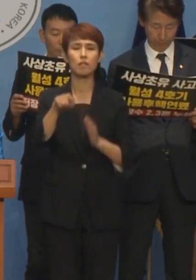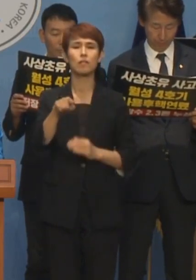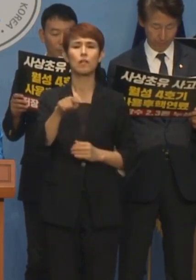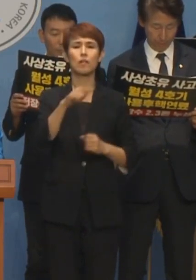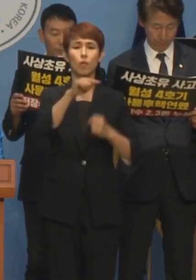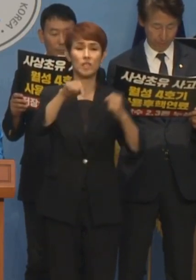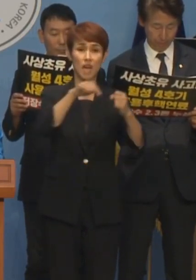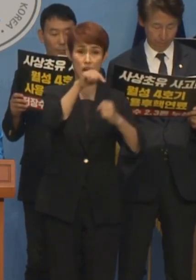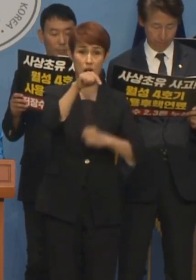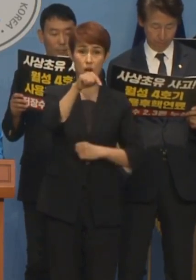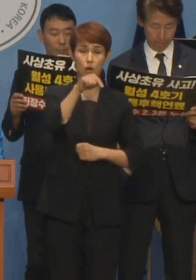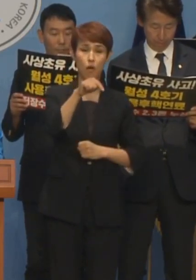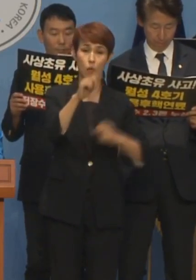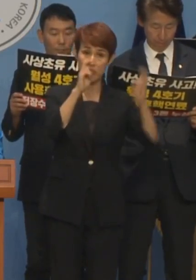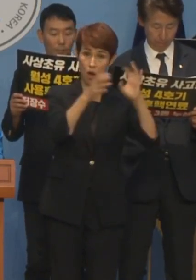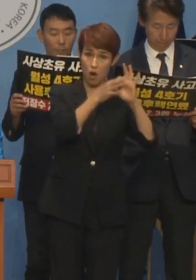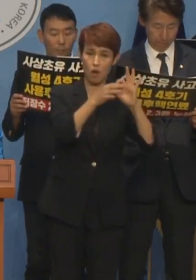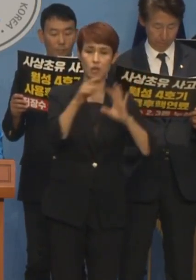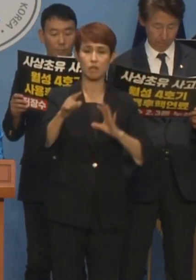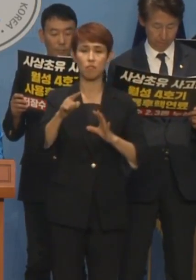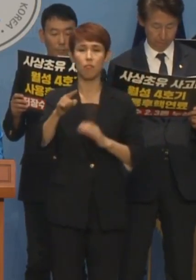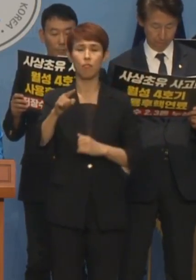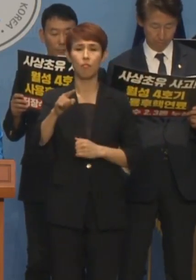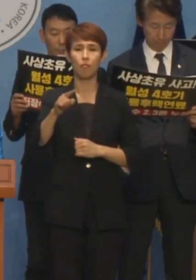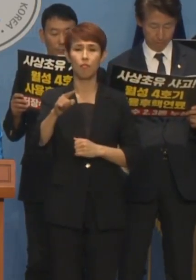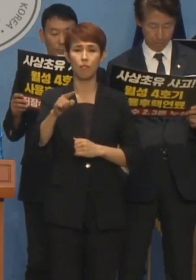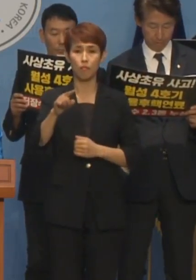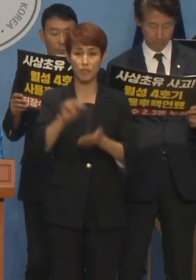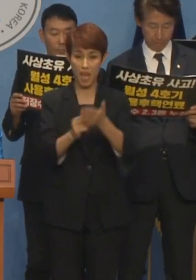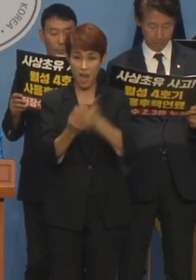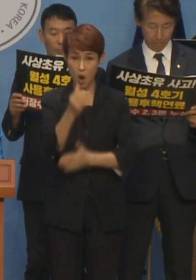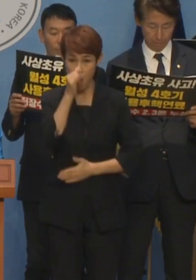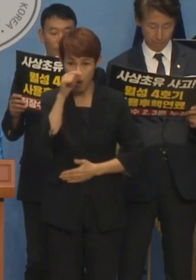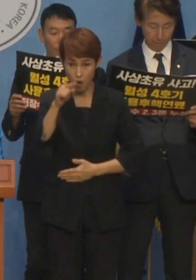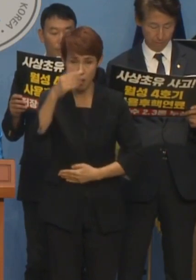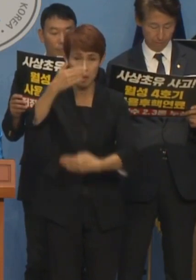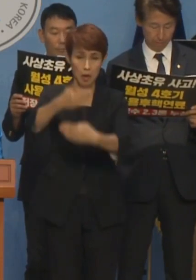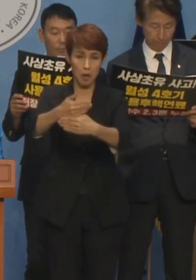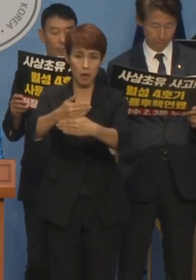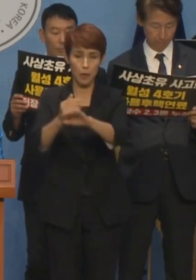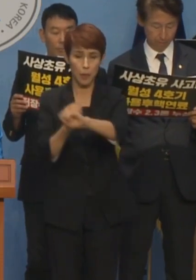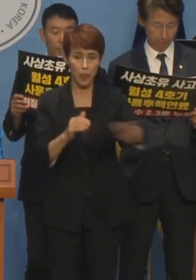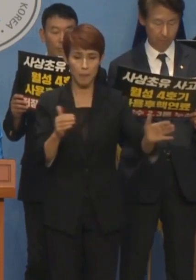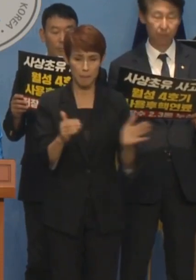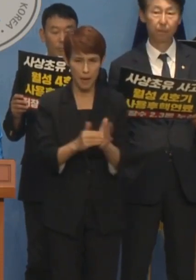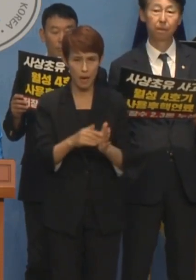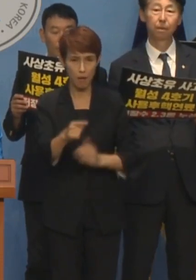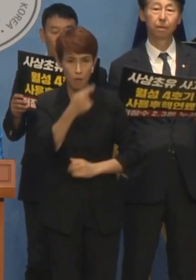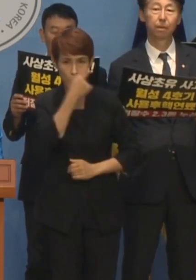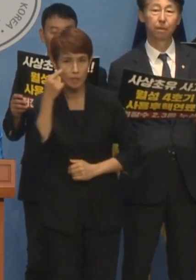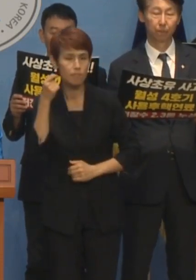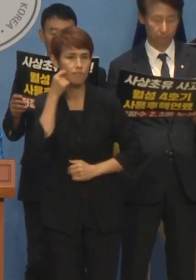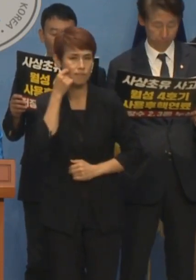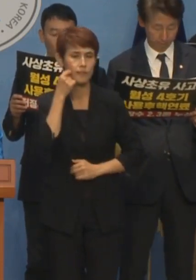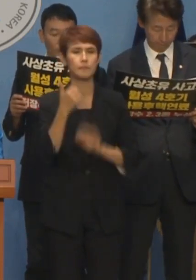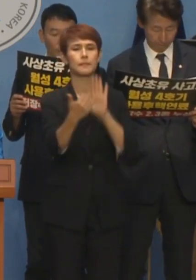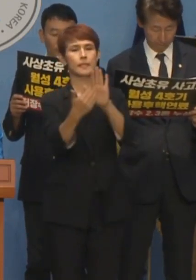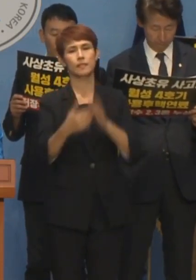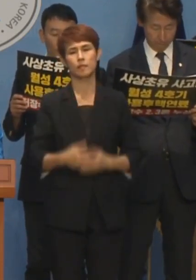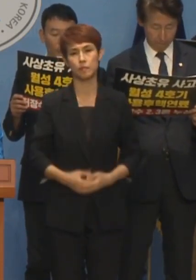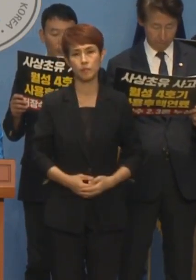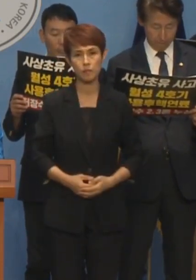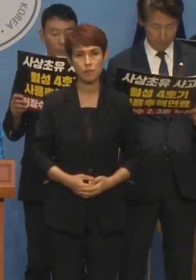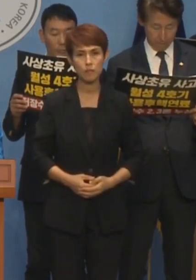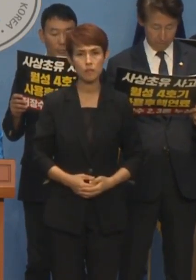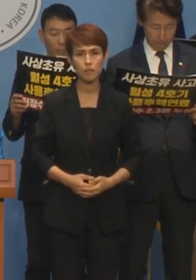손상된 차수막을 미리 제거해버려서 조사단이 차수막의 손상을 확인하지 못하게 막았습니다.